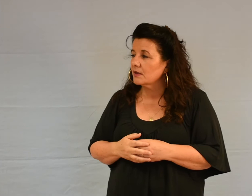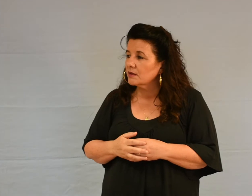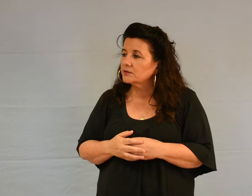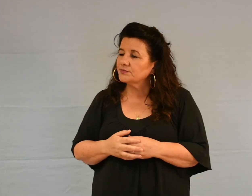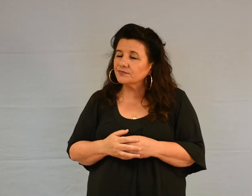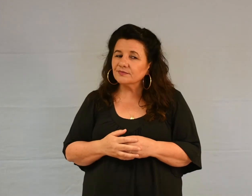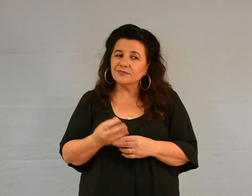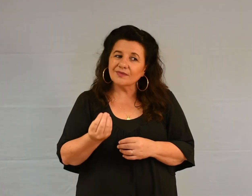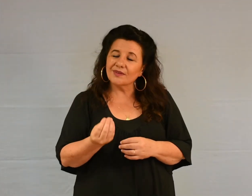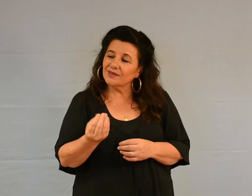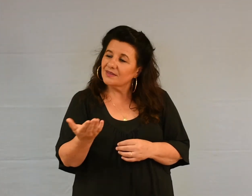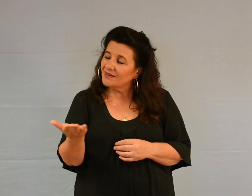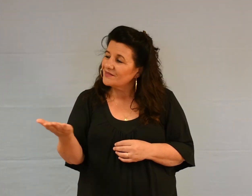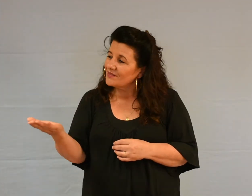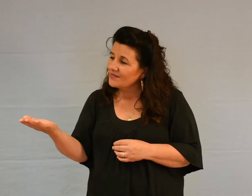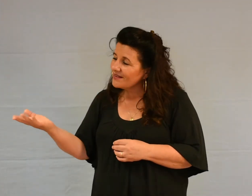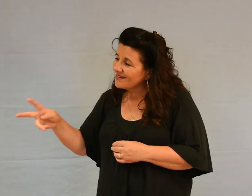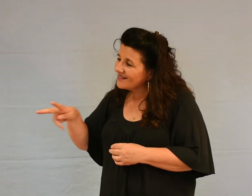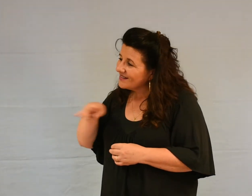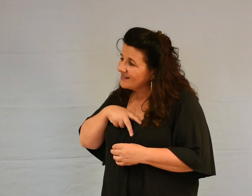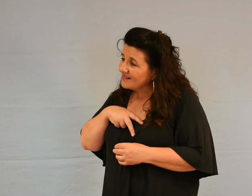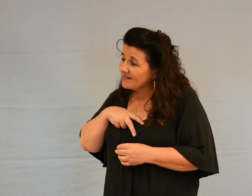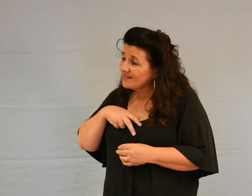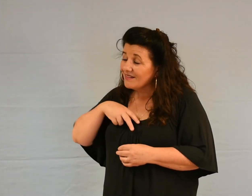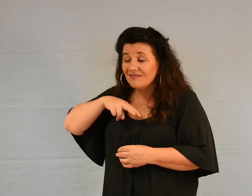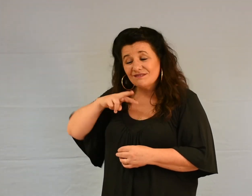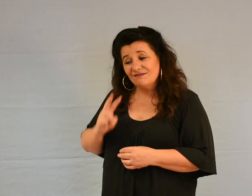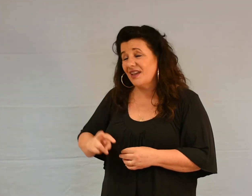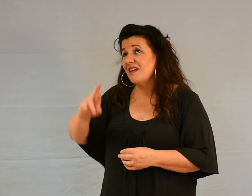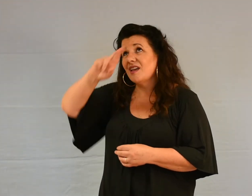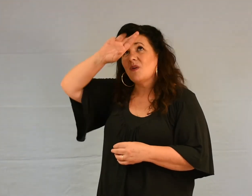Mes enfants, comme il est difficile d'entrer dans le royaume de Dieu.